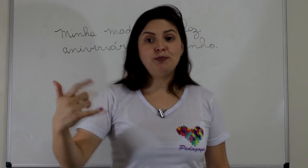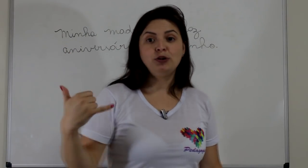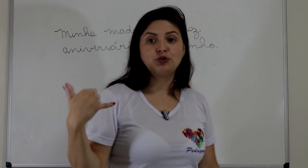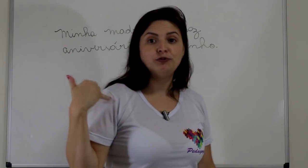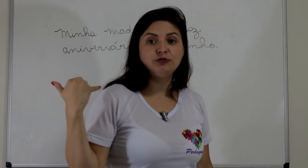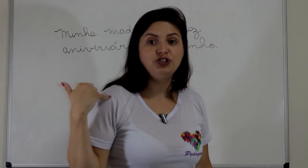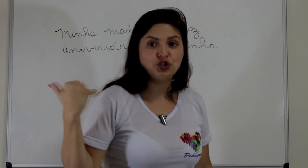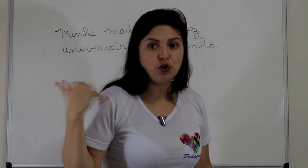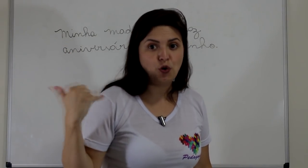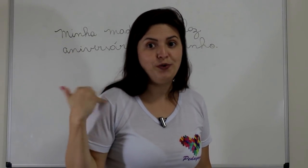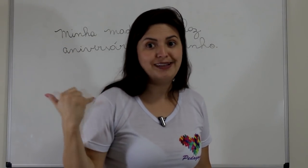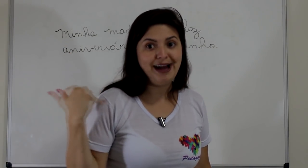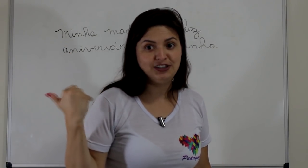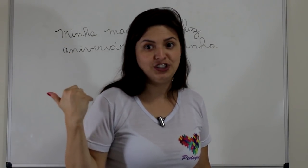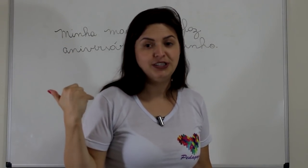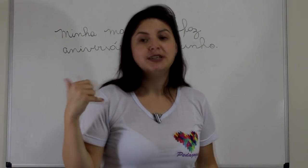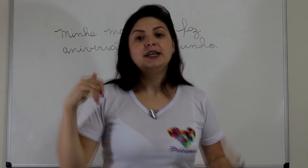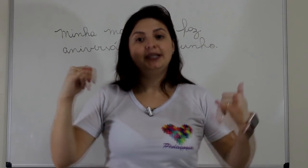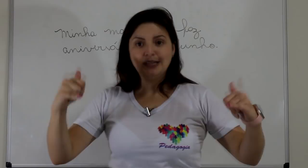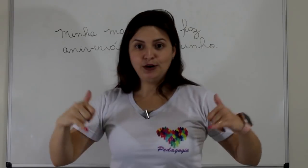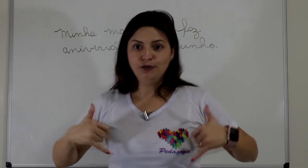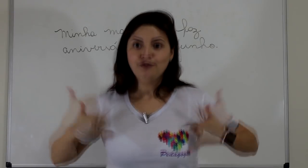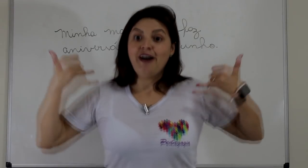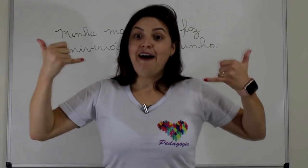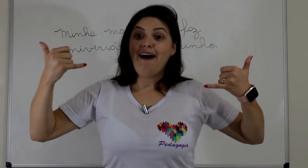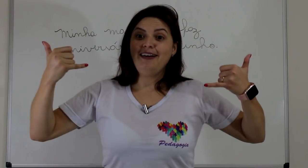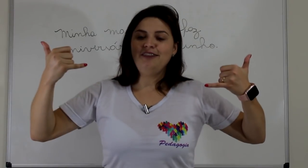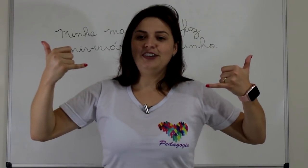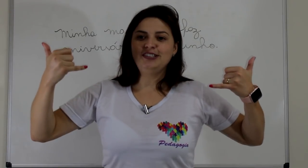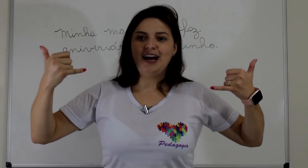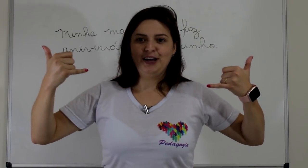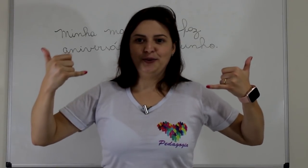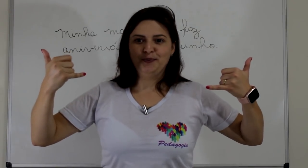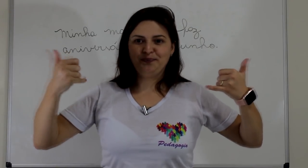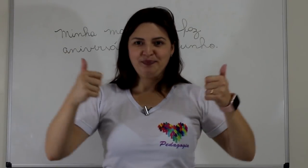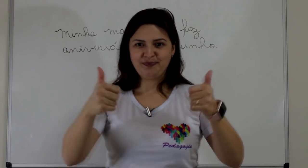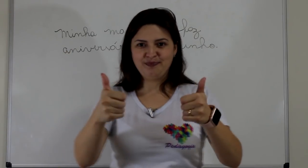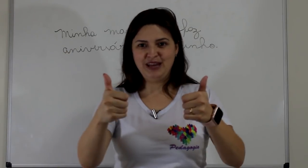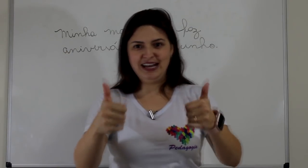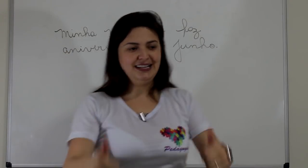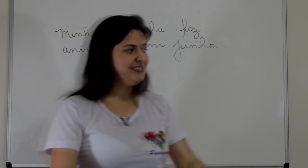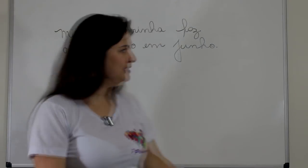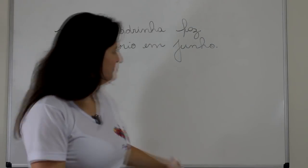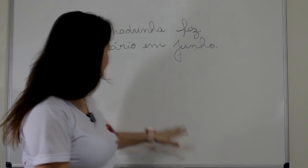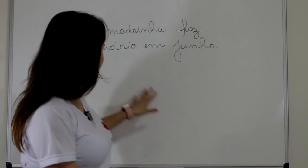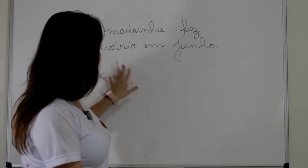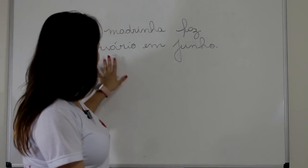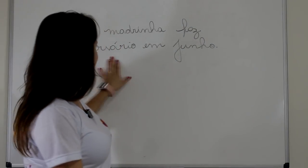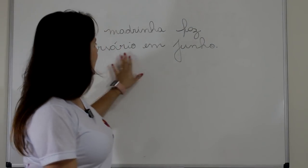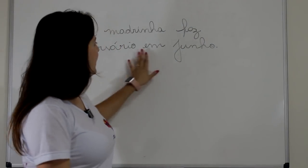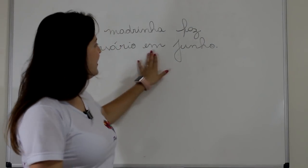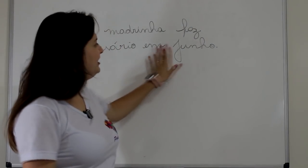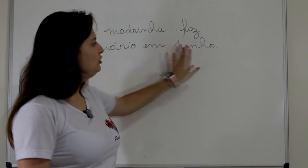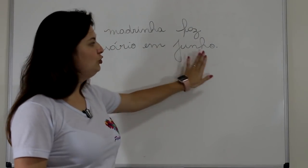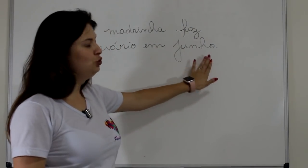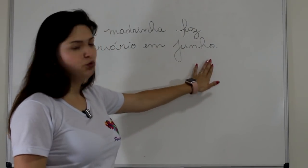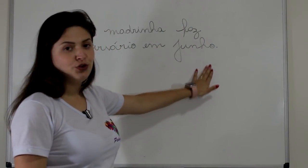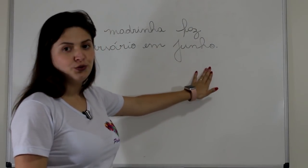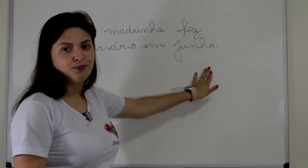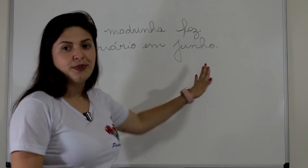pode confundir só com idade. Então, aniversário, beleza? Em junho.